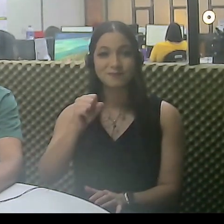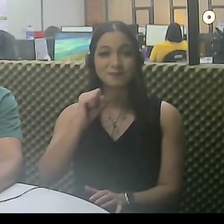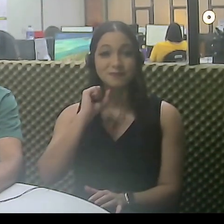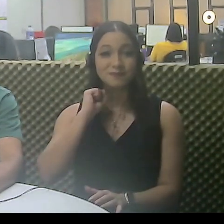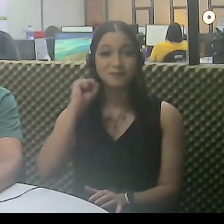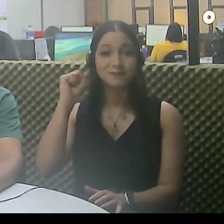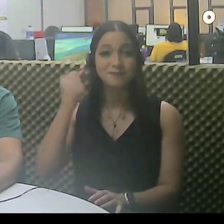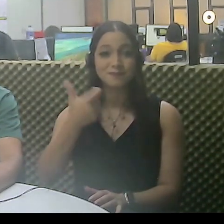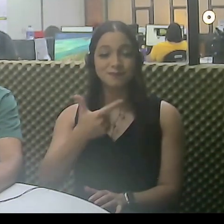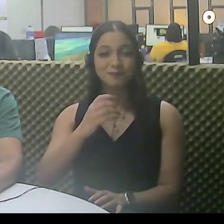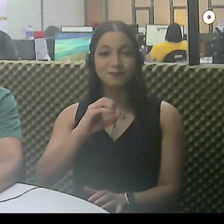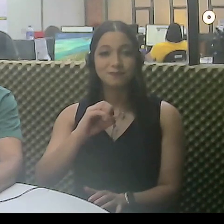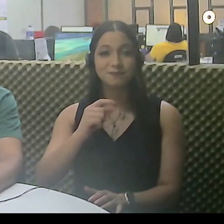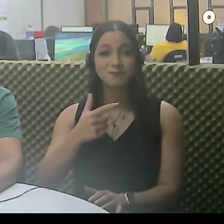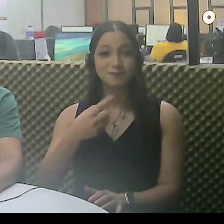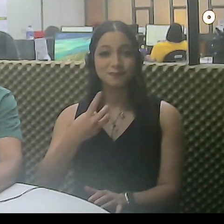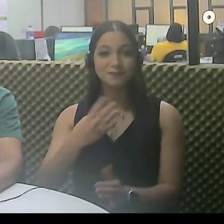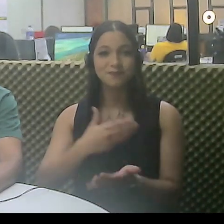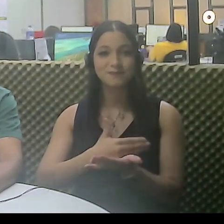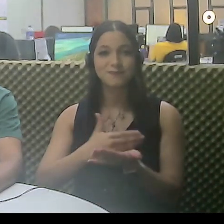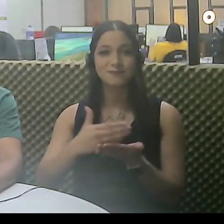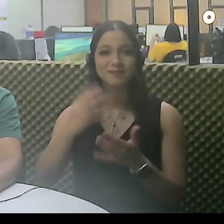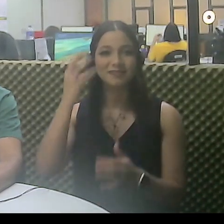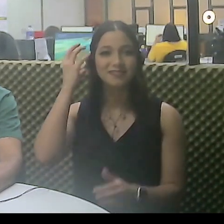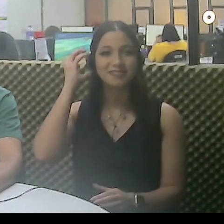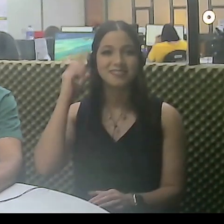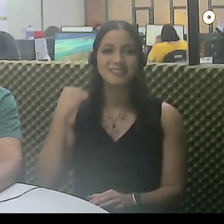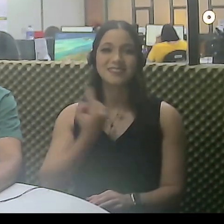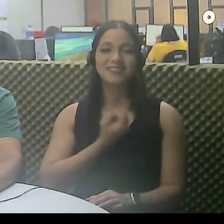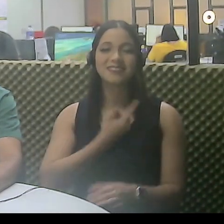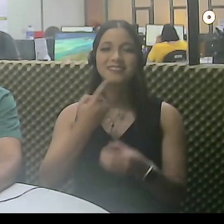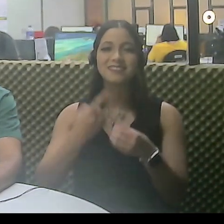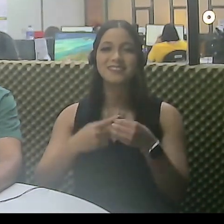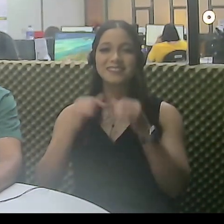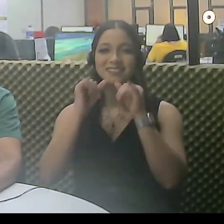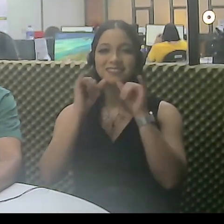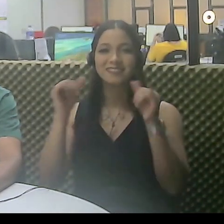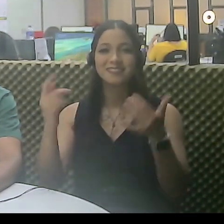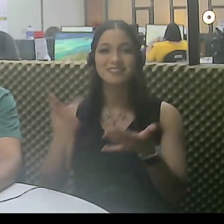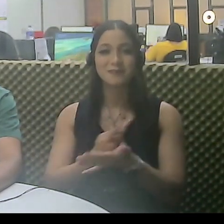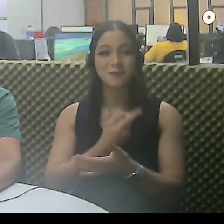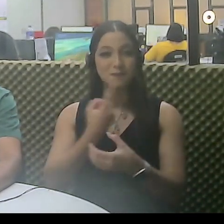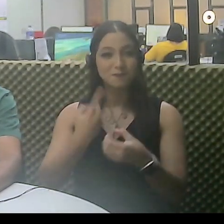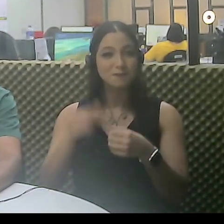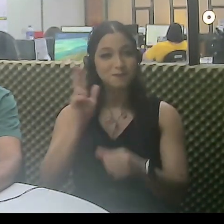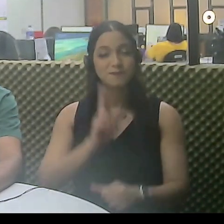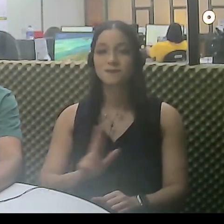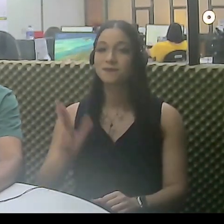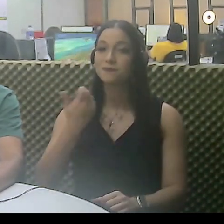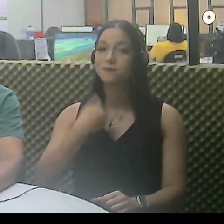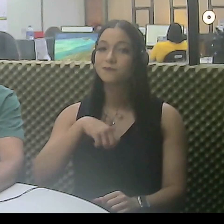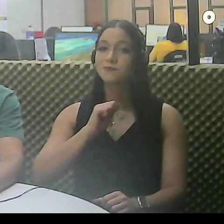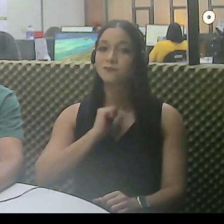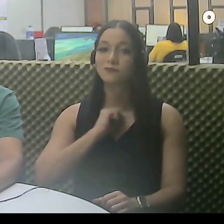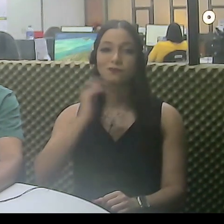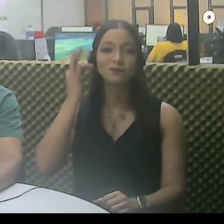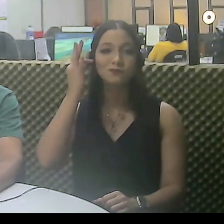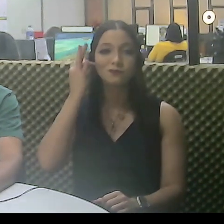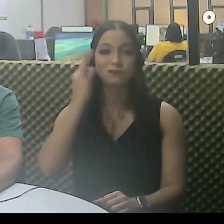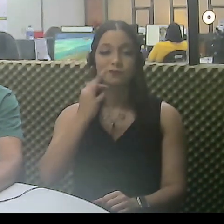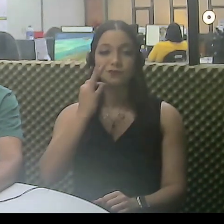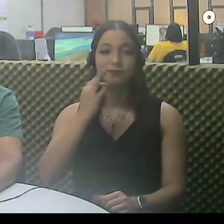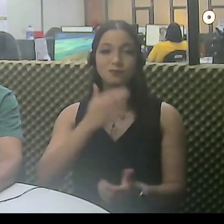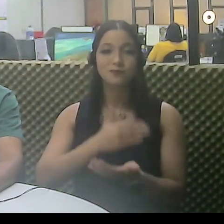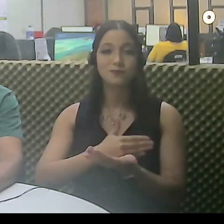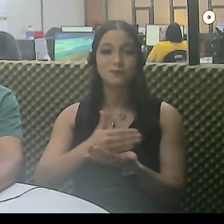de abril de 2023 está no ar a rádio nossa cidade com boletim de notícias sobre o que de fato acontece em Uberlândia eu sou